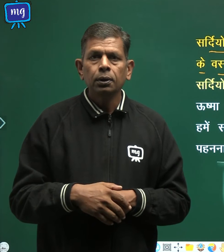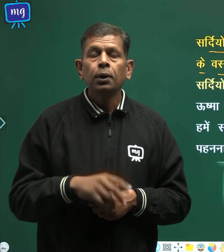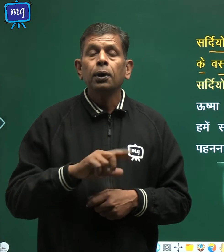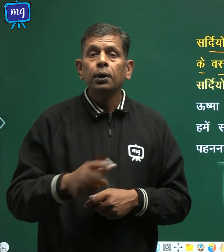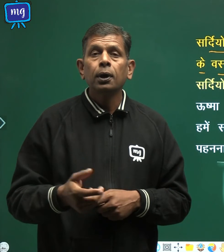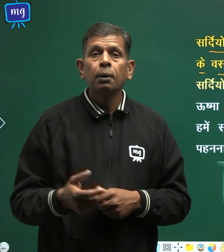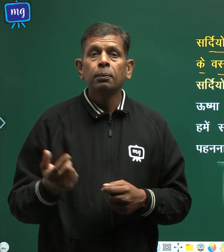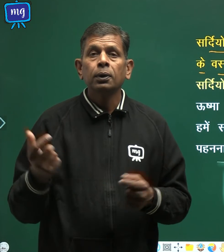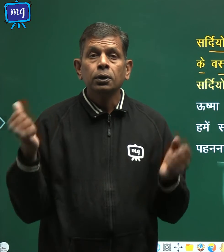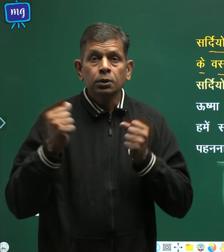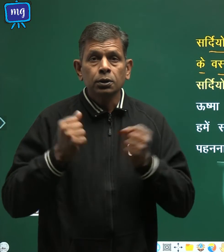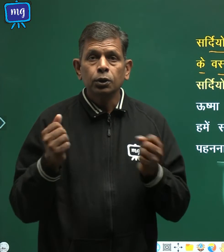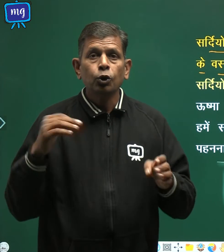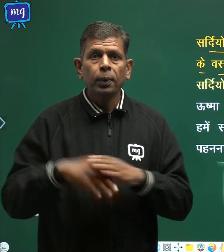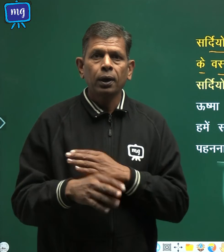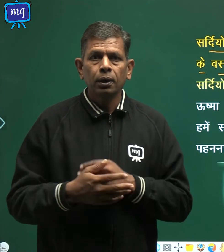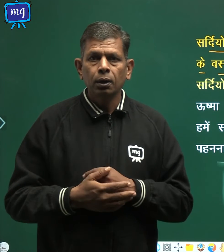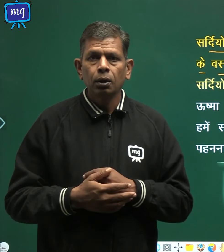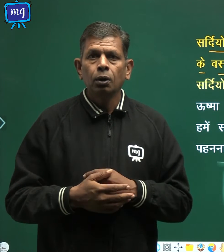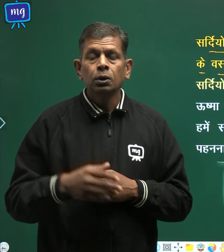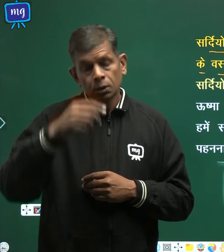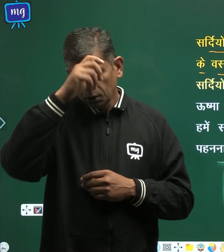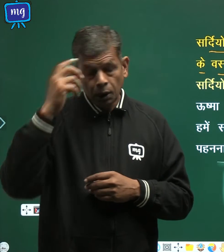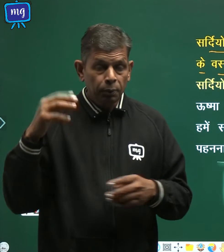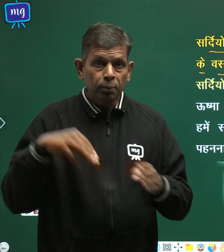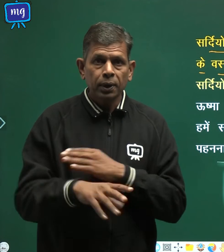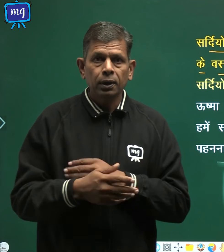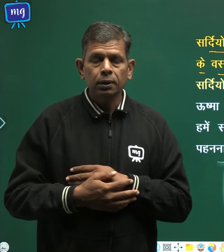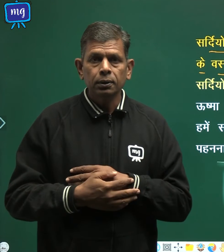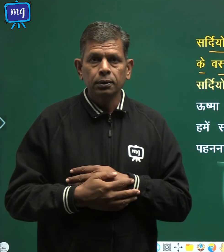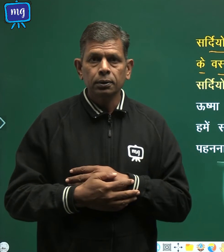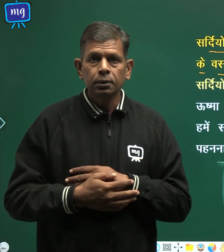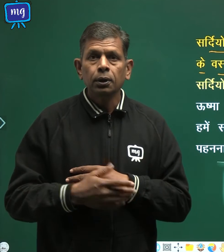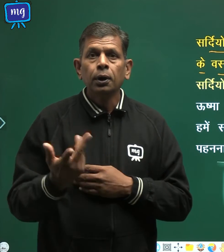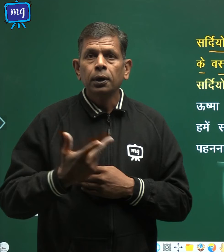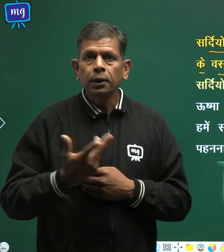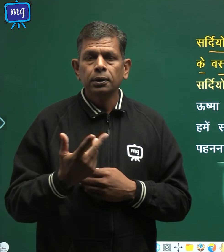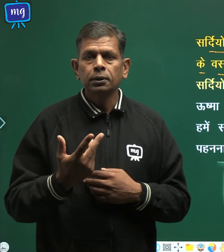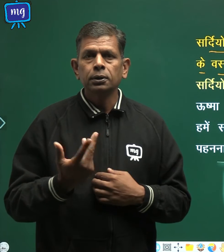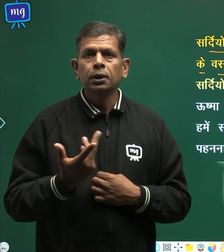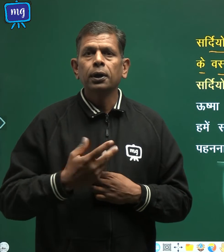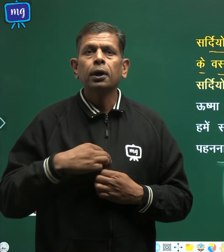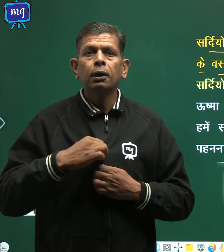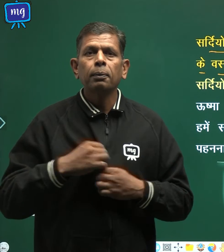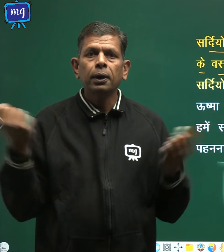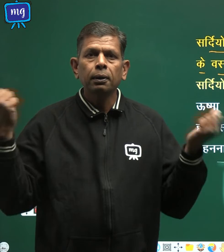कि हम सर्दियों में, गर्मियों में किस तरह के कपड़े पहनते